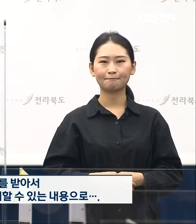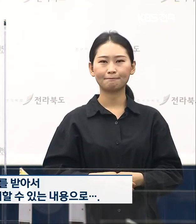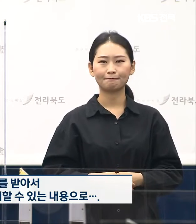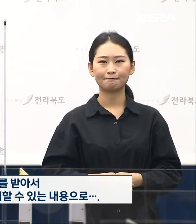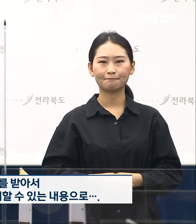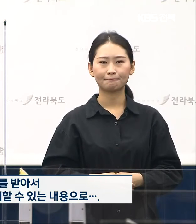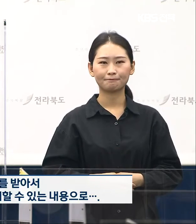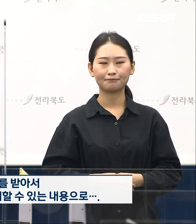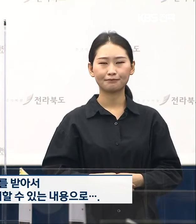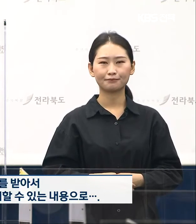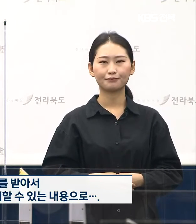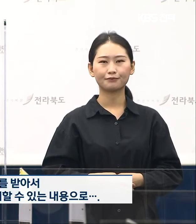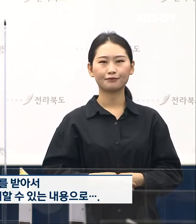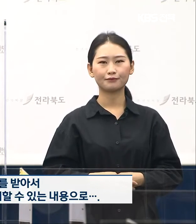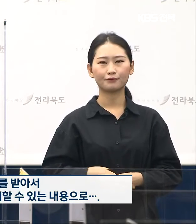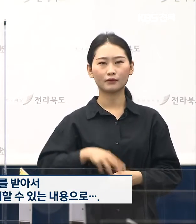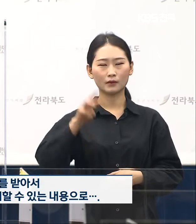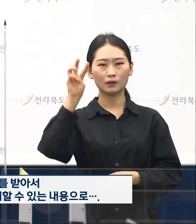3일 이내에